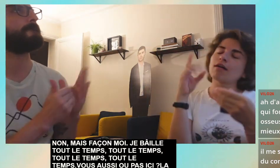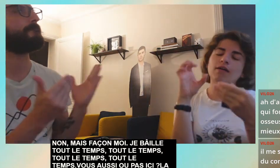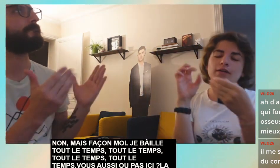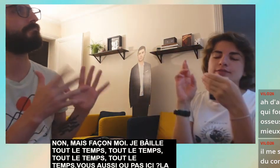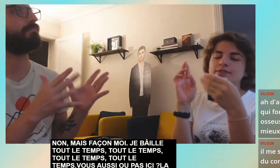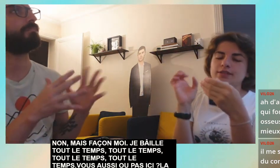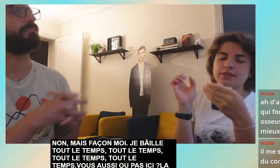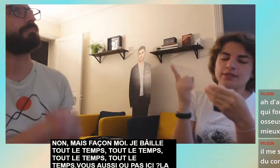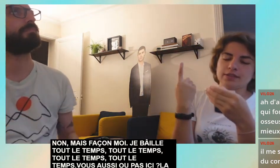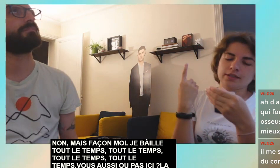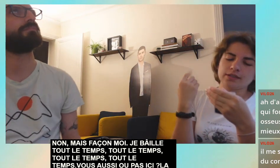Ah,